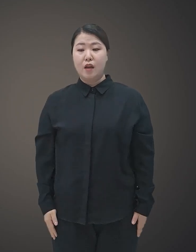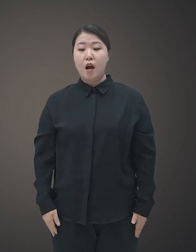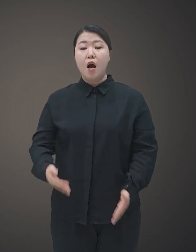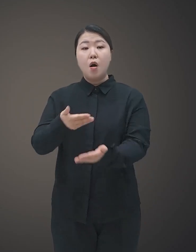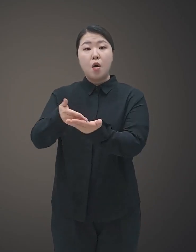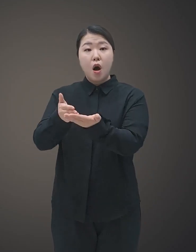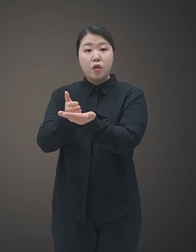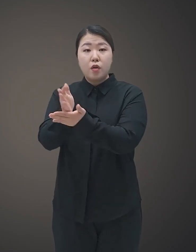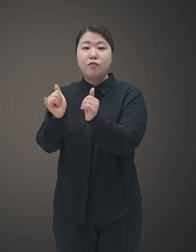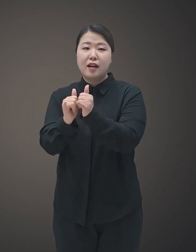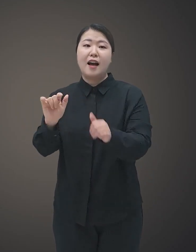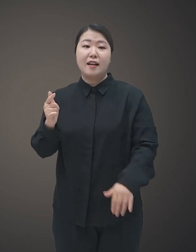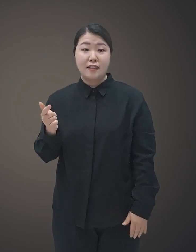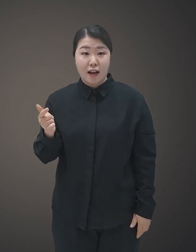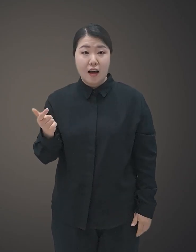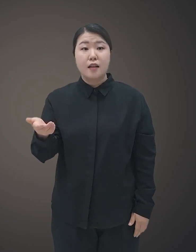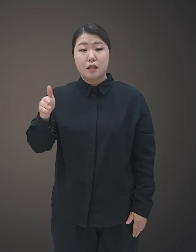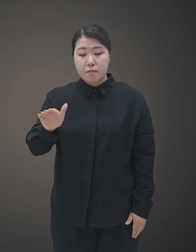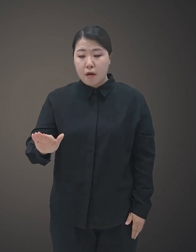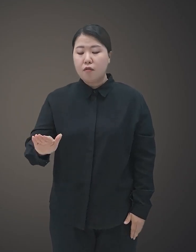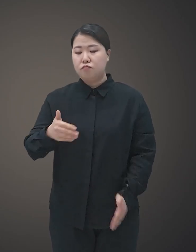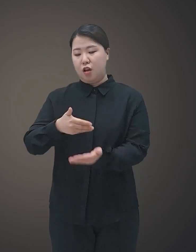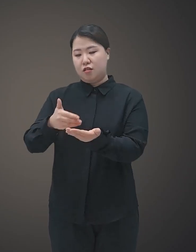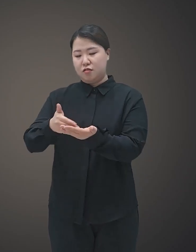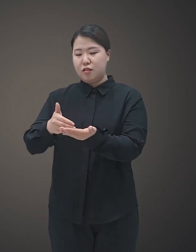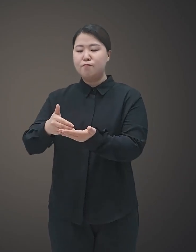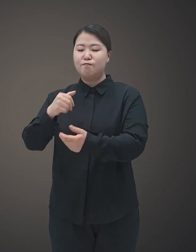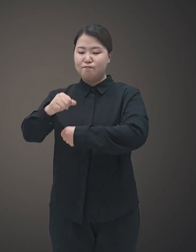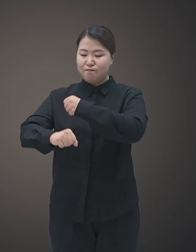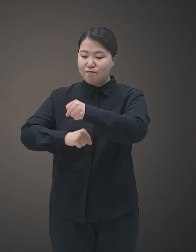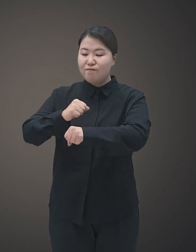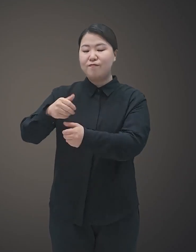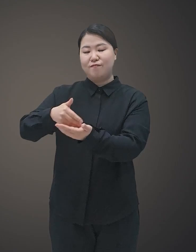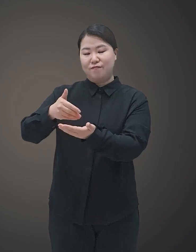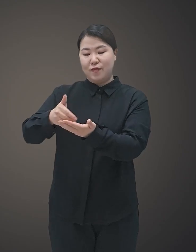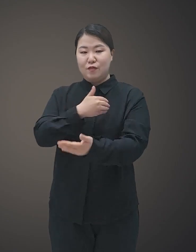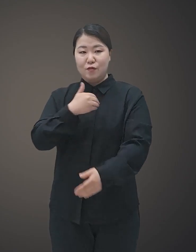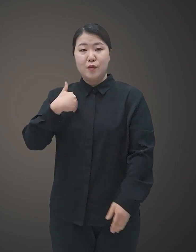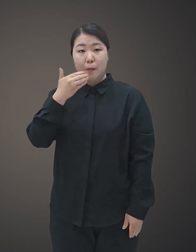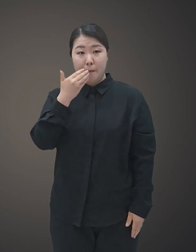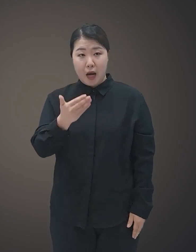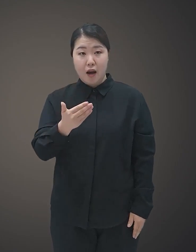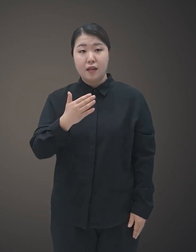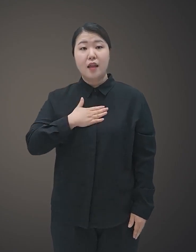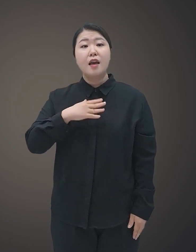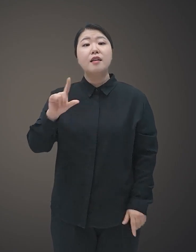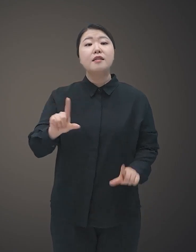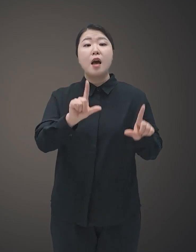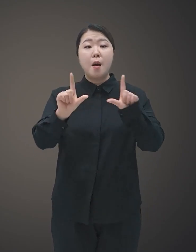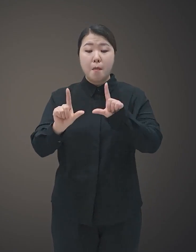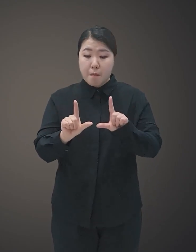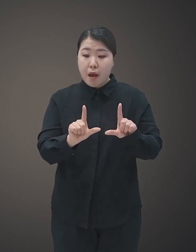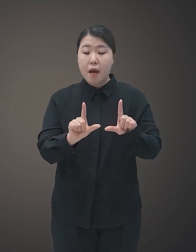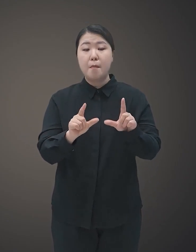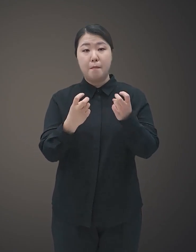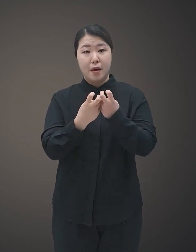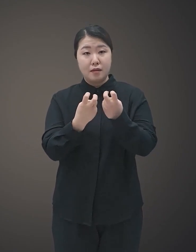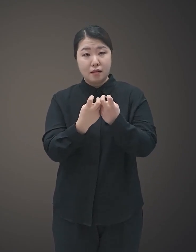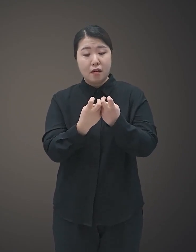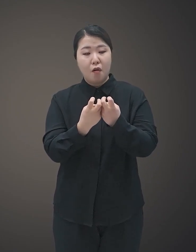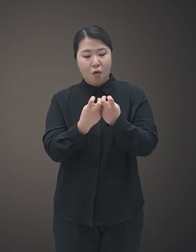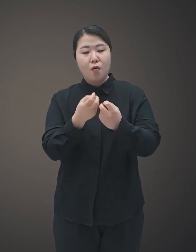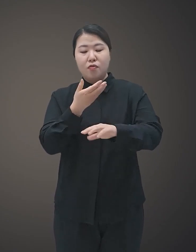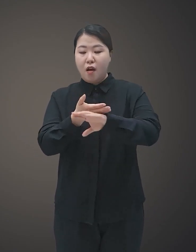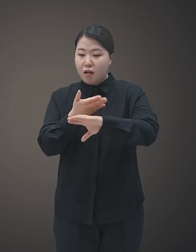아니지만 마음껏 그림을 그리고 있습니다. 저의 삶을 또 다른 삶의 방식이라고